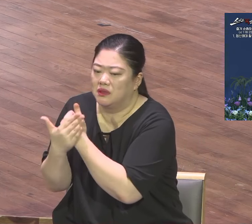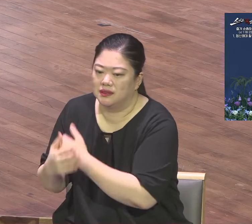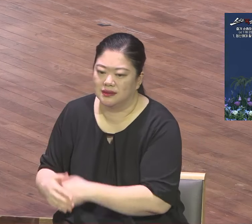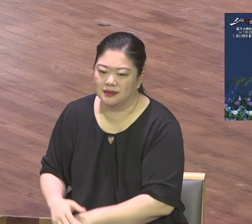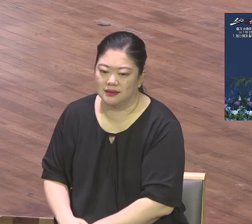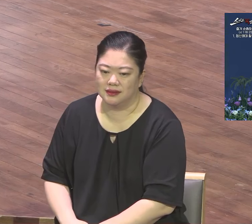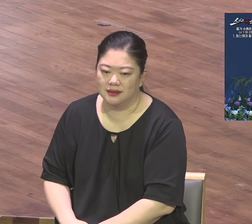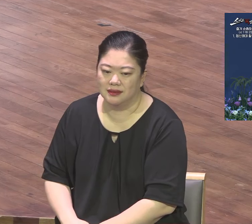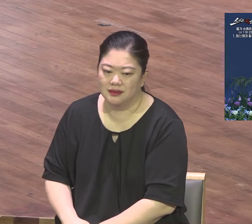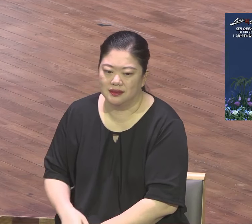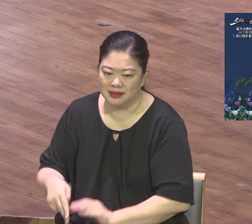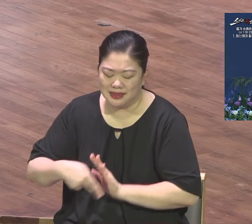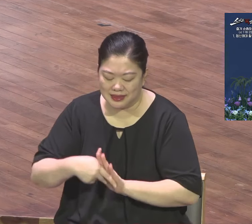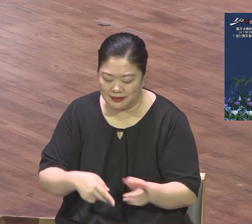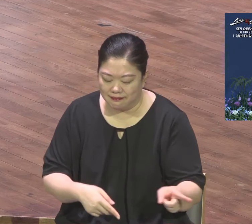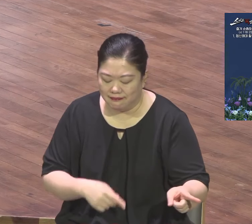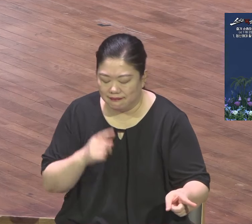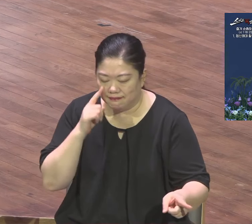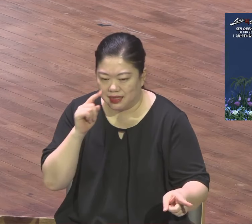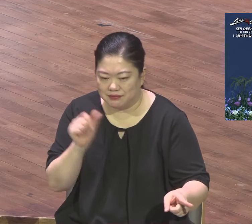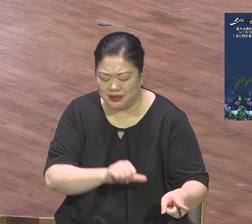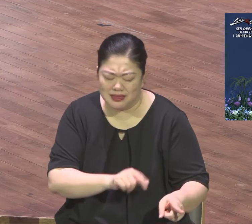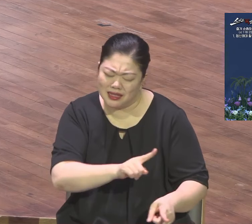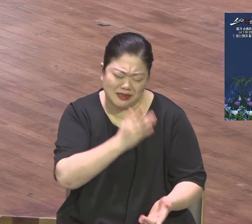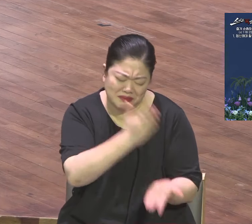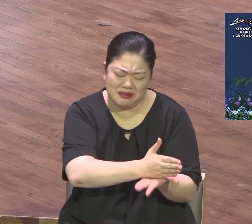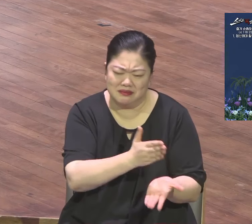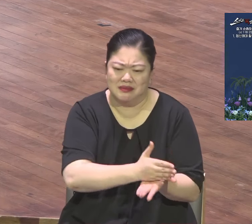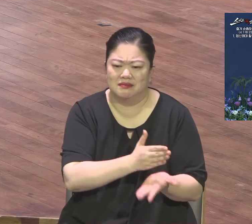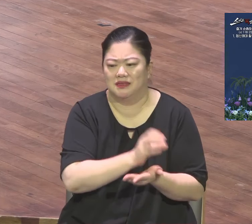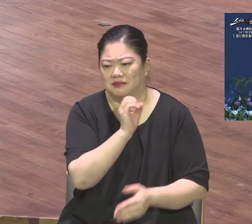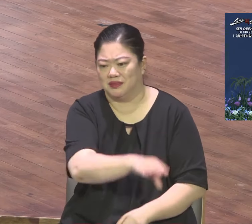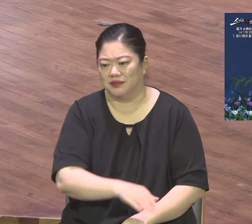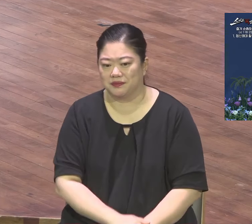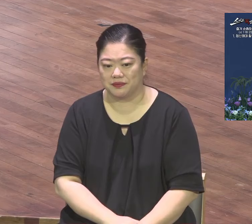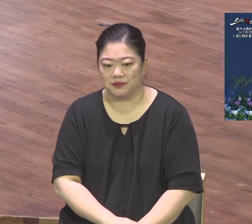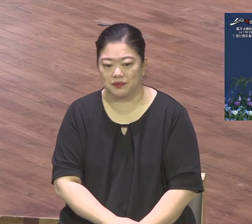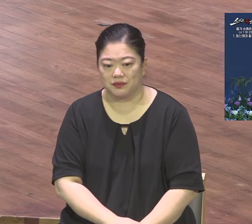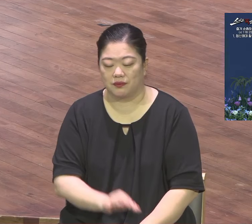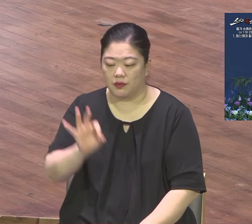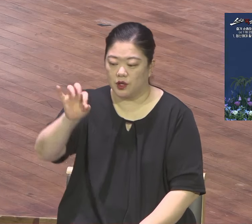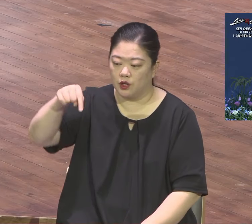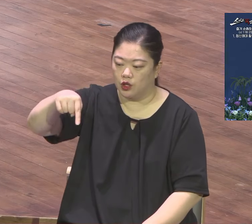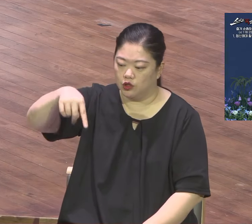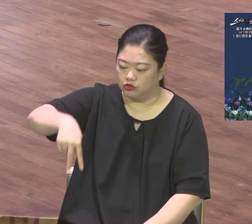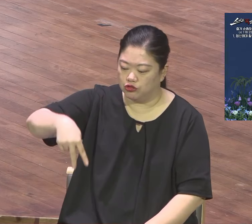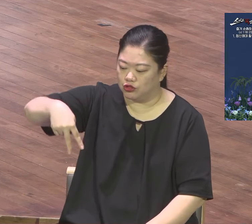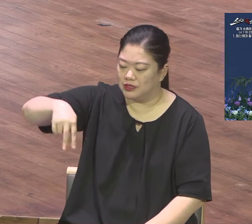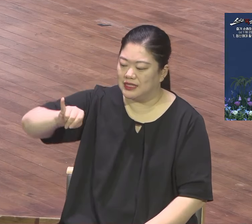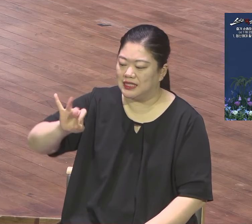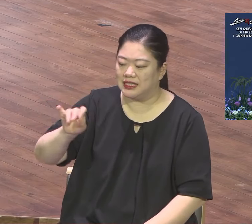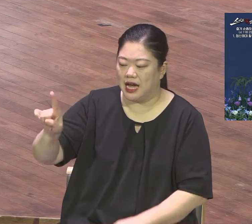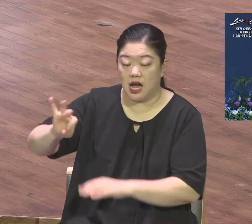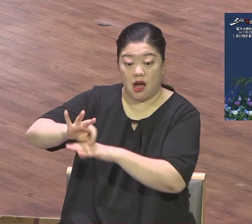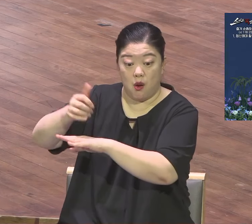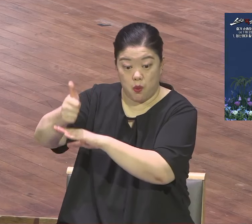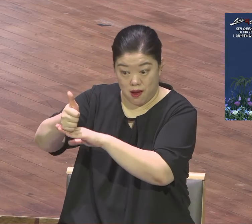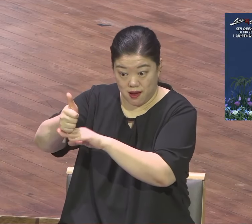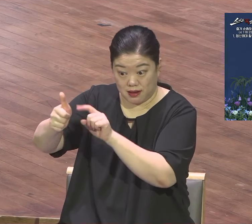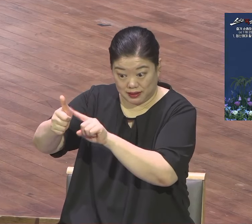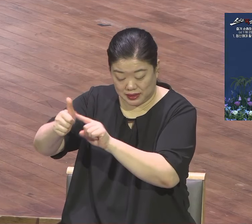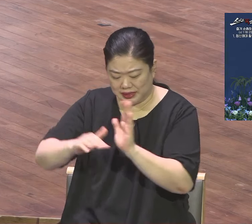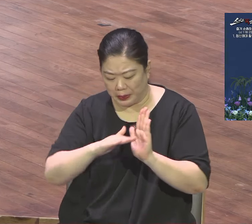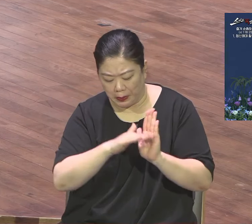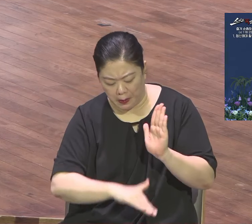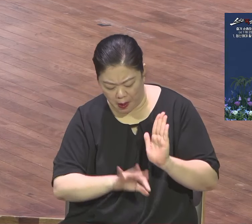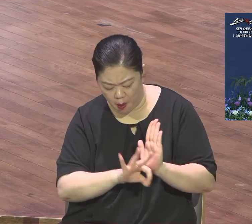이사야 선지자가 사역을 시작한 시점이 우시아 왕이 다스렸던 때였는데 이때는 이 남유다가